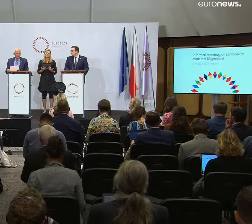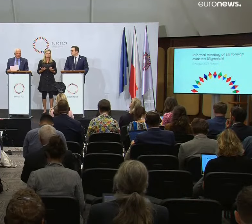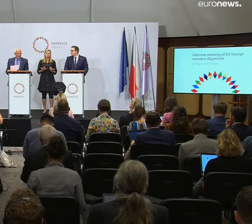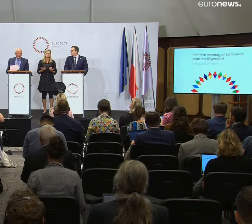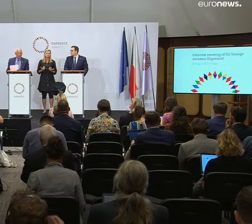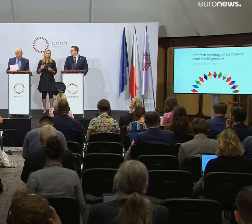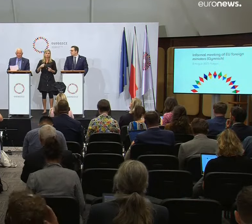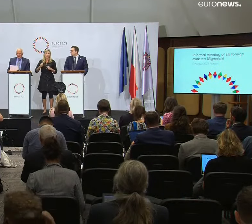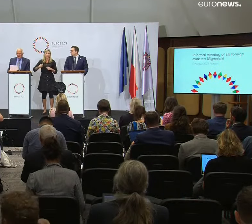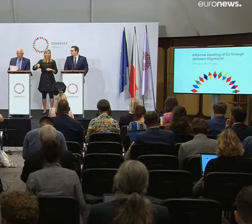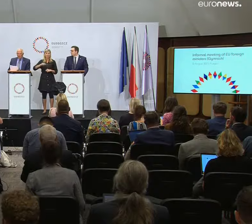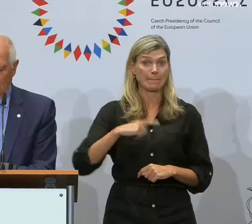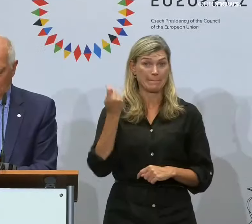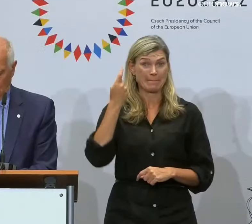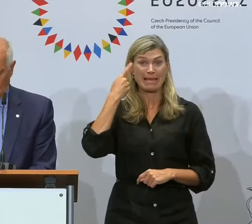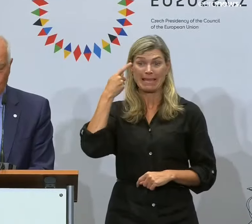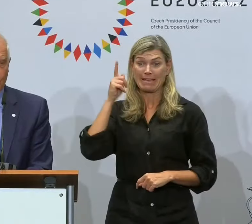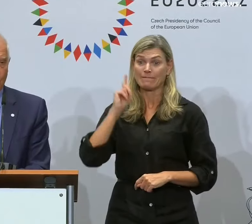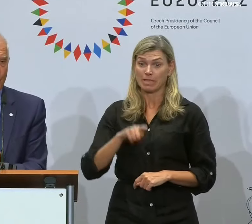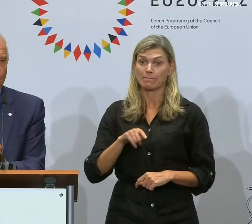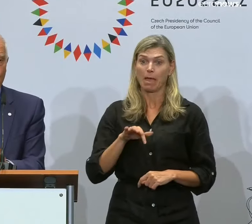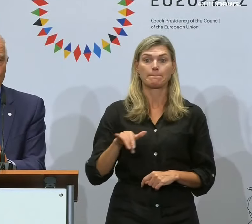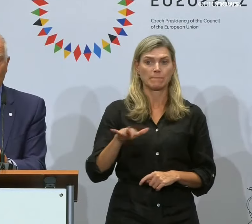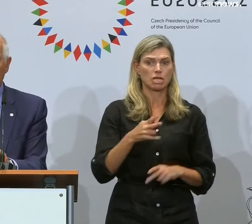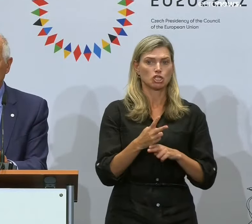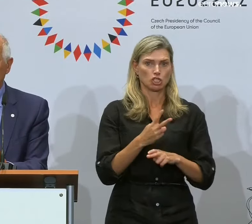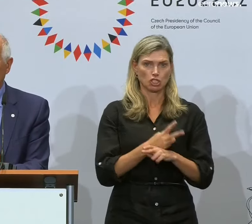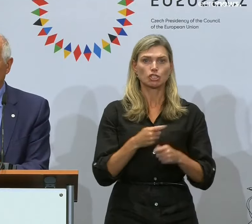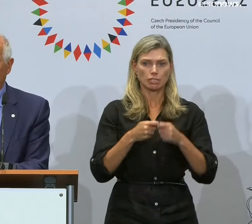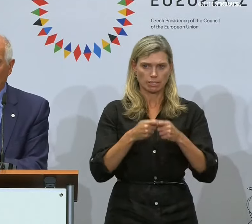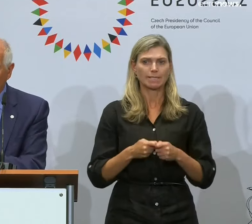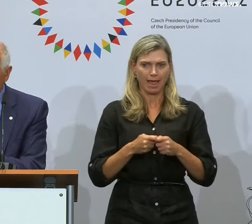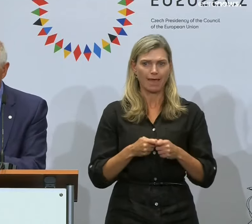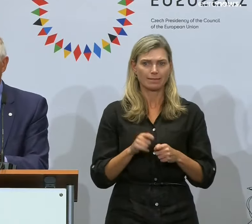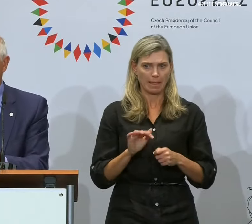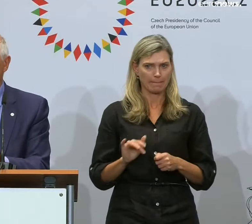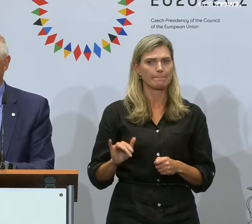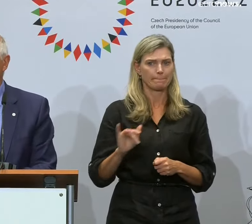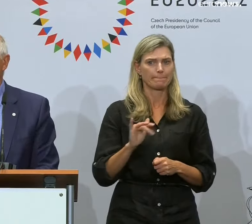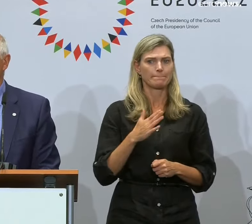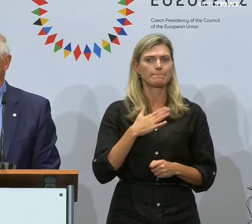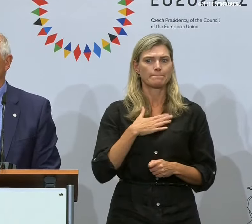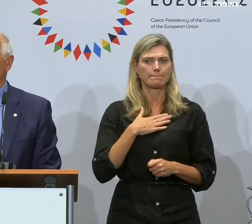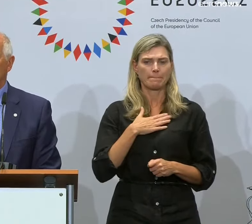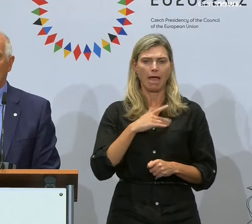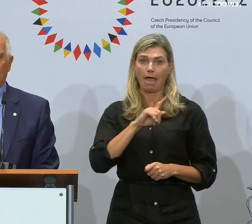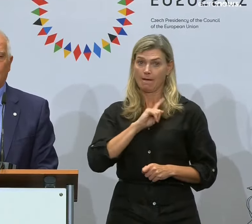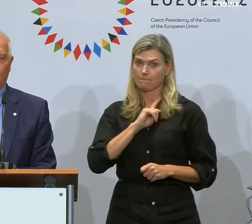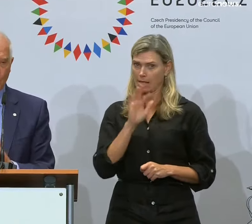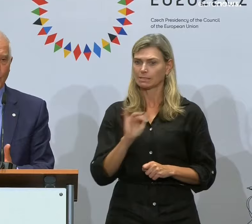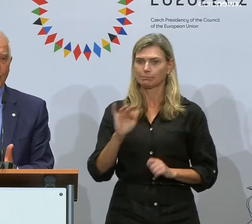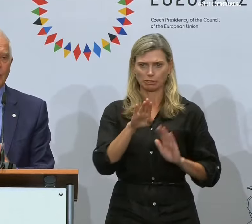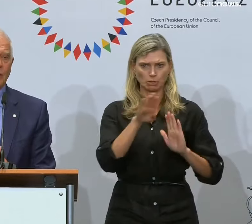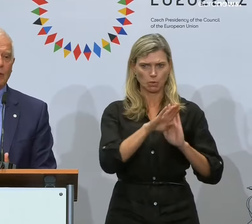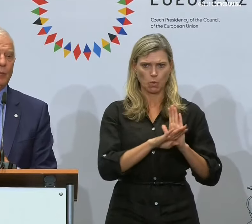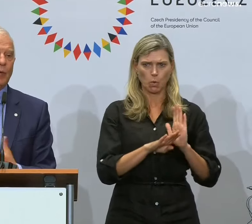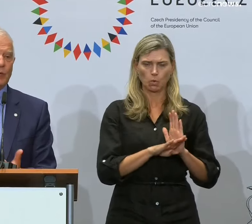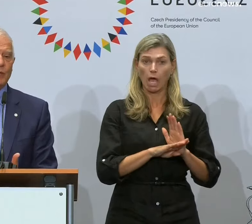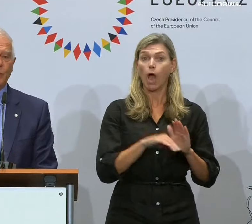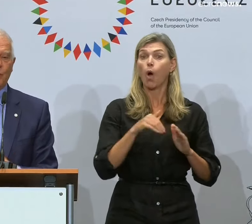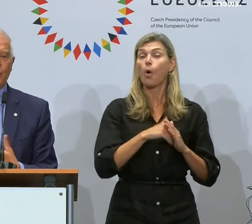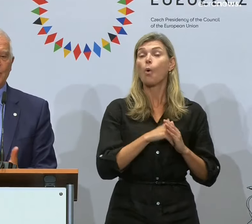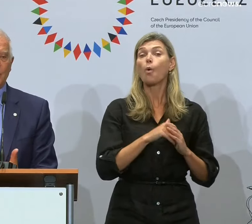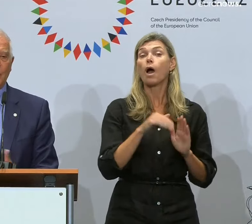the member states, according with our rules, have a wide possibility of regulating